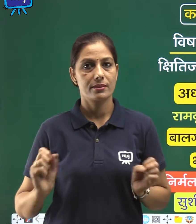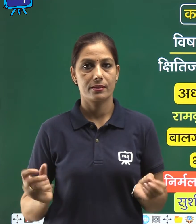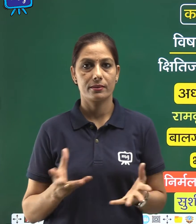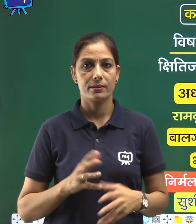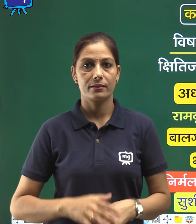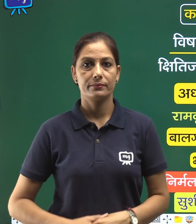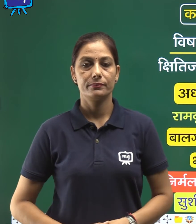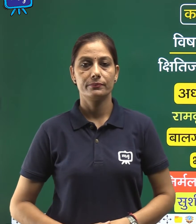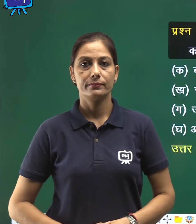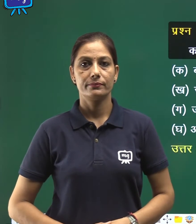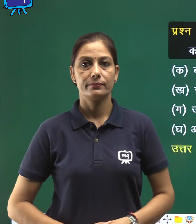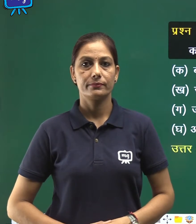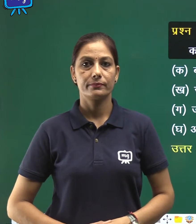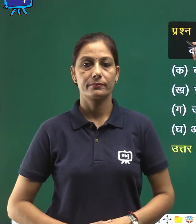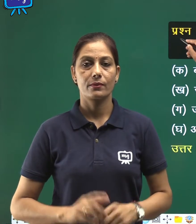करें।